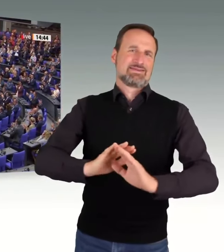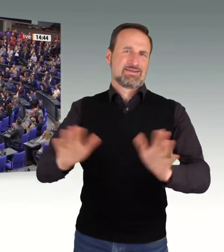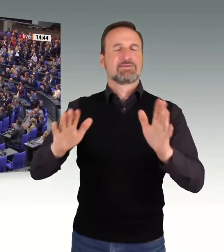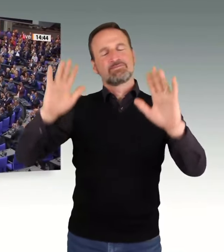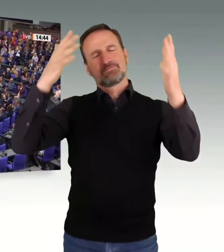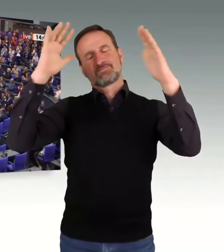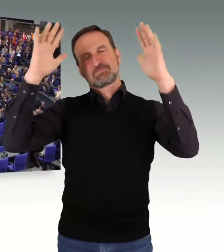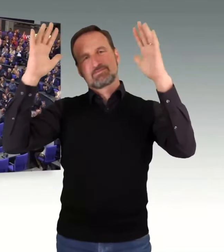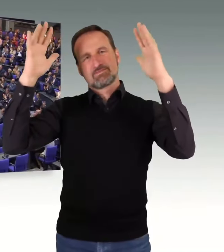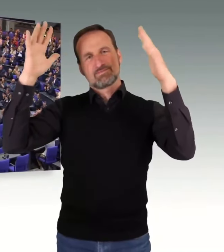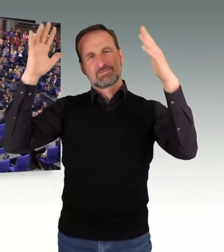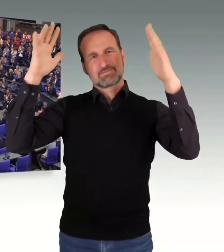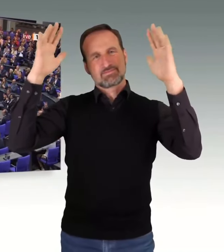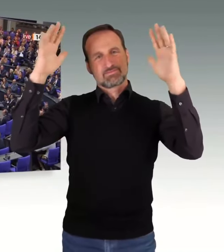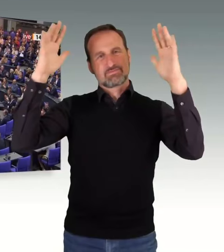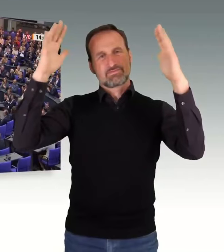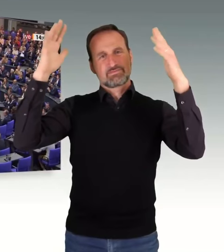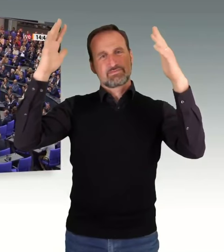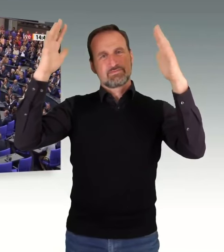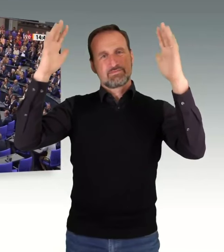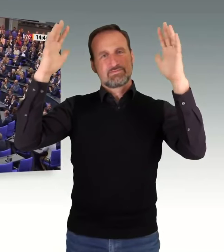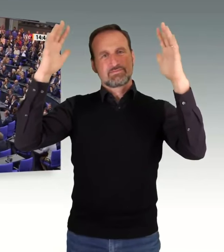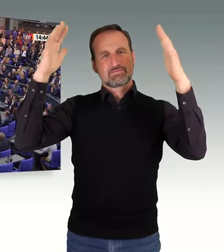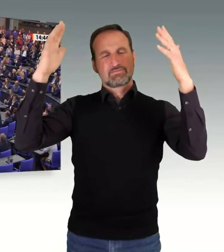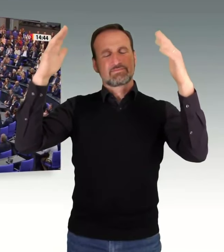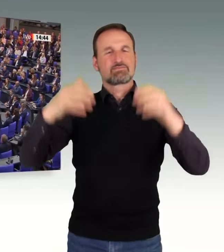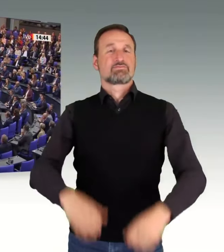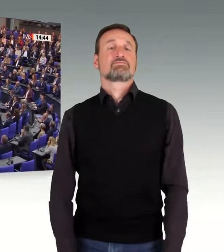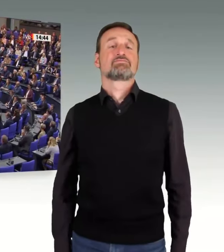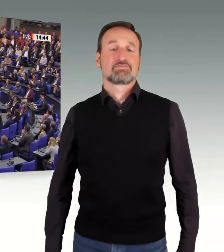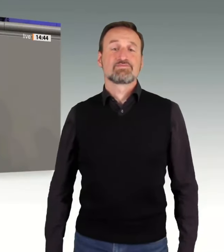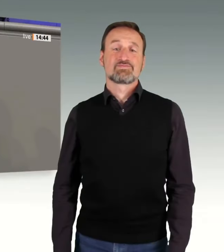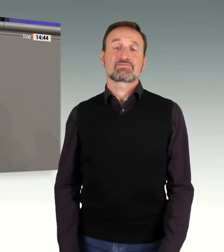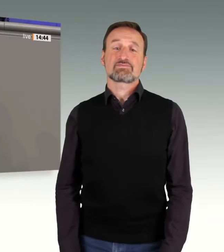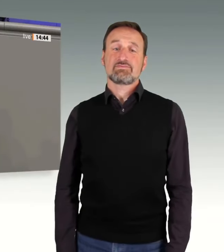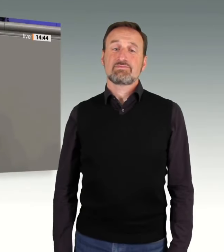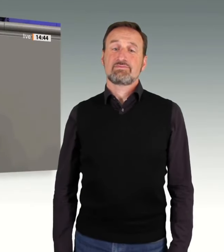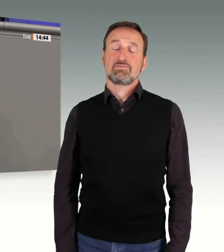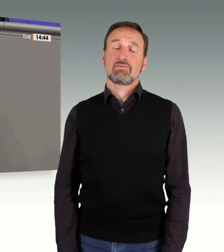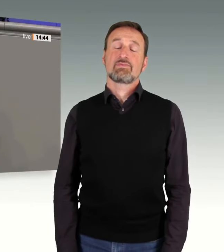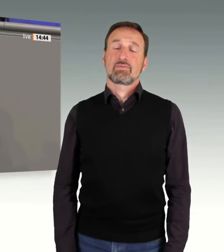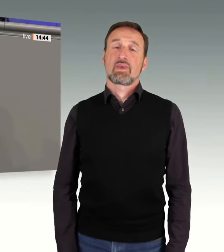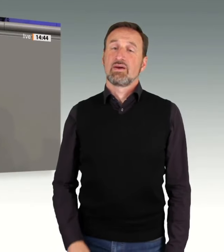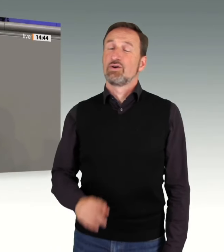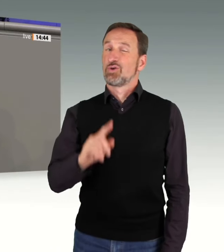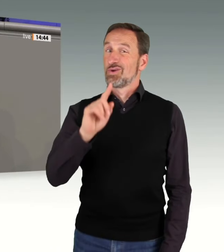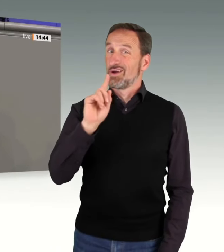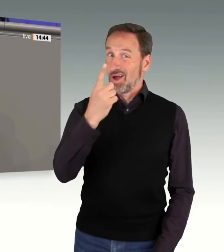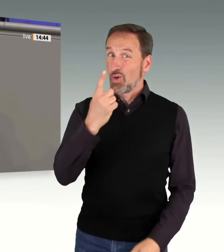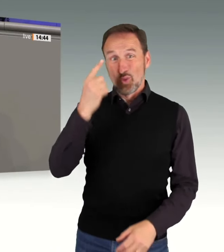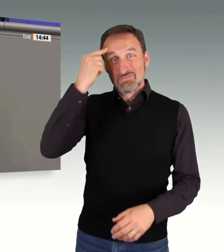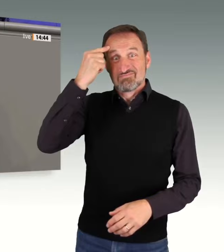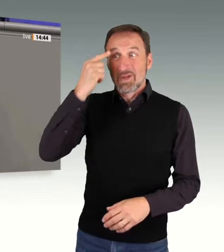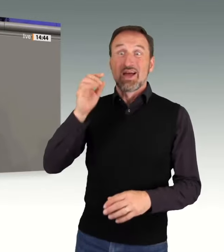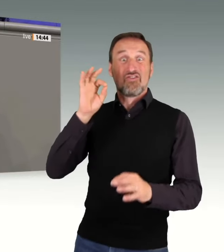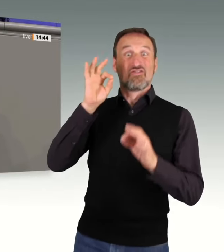Und im Interesse aller, die nach uns